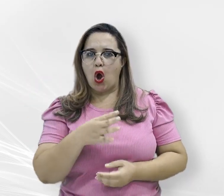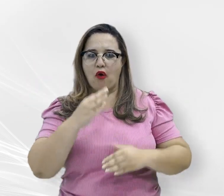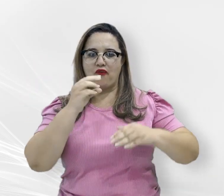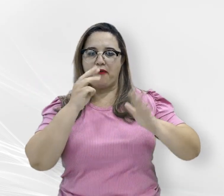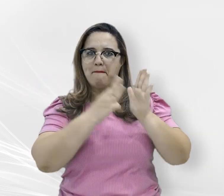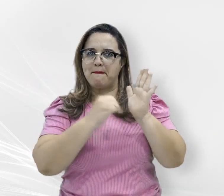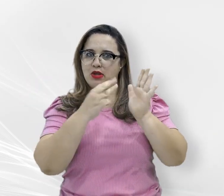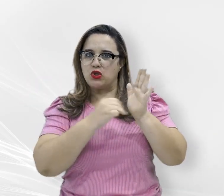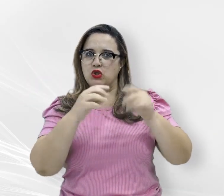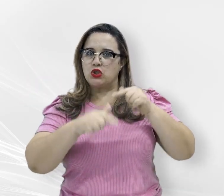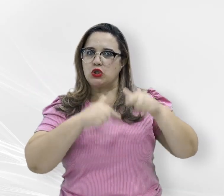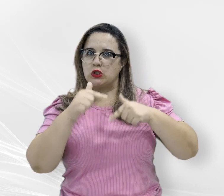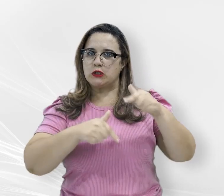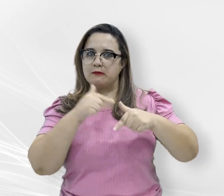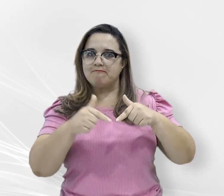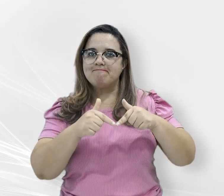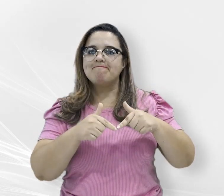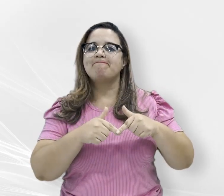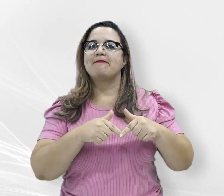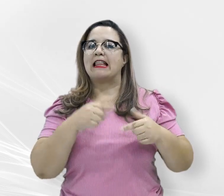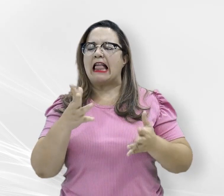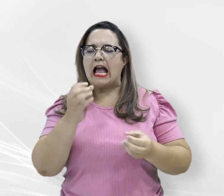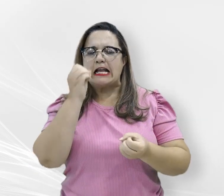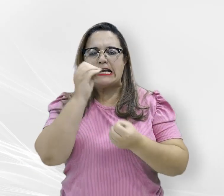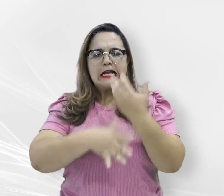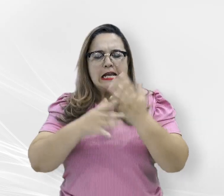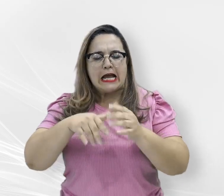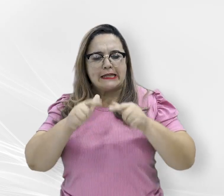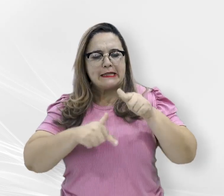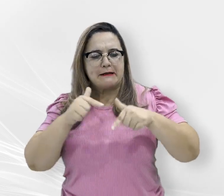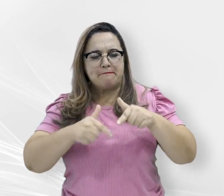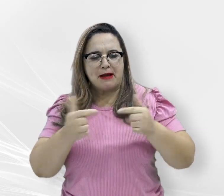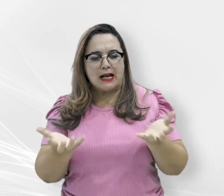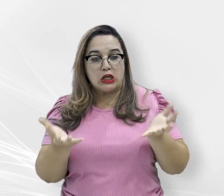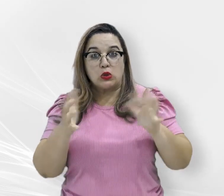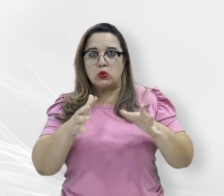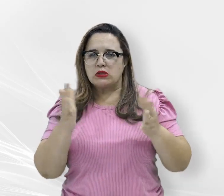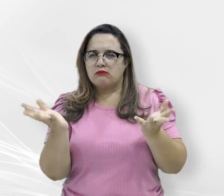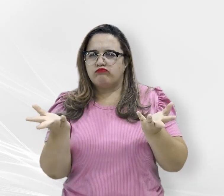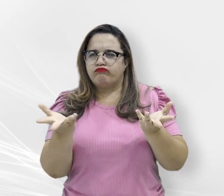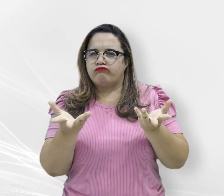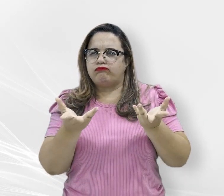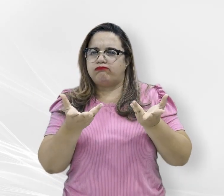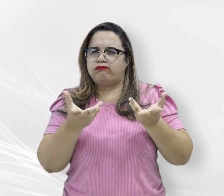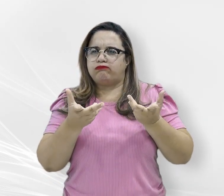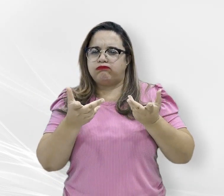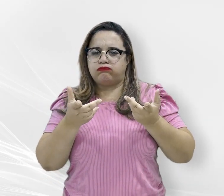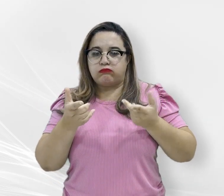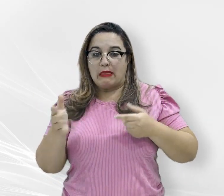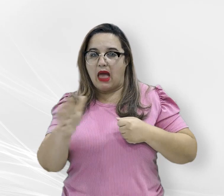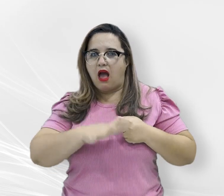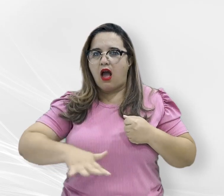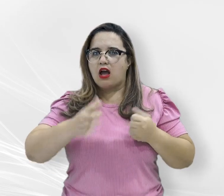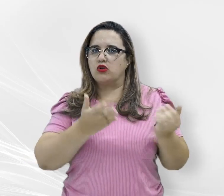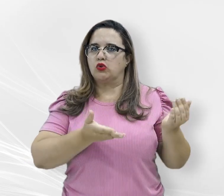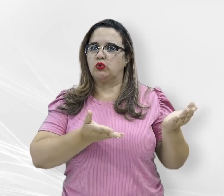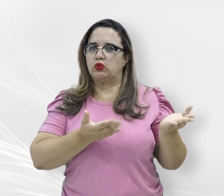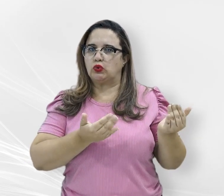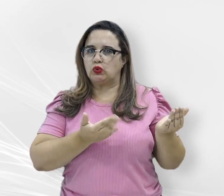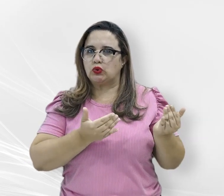qualificação profissional, mas ao revés de criar empregos e inclusão produtiva protegida da juventude no mercado de trabalho, a medida